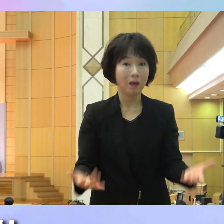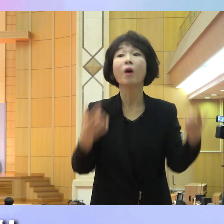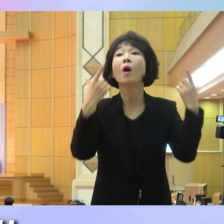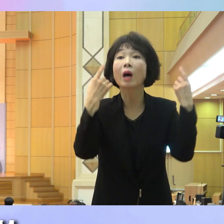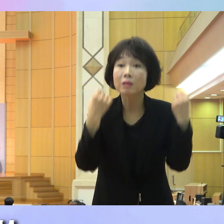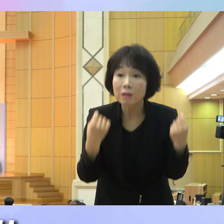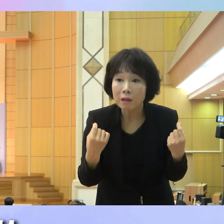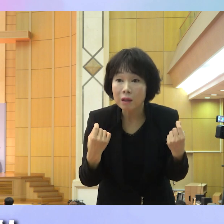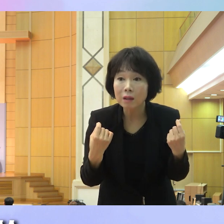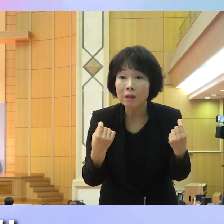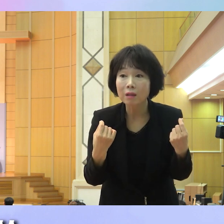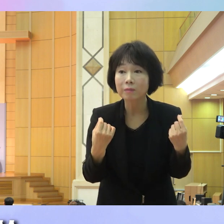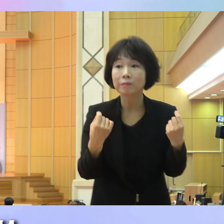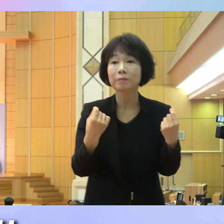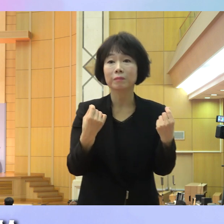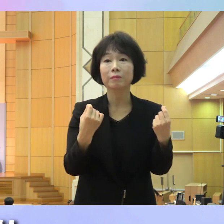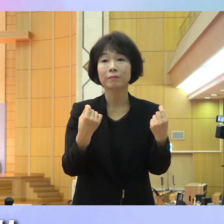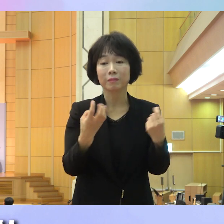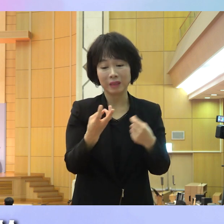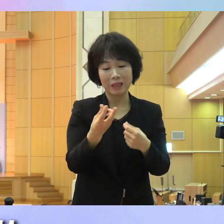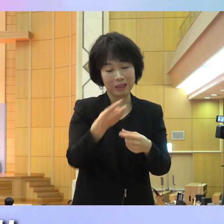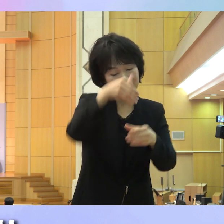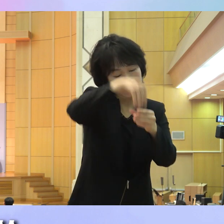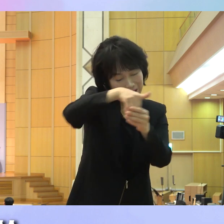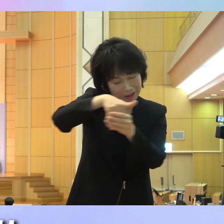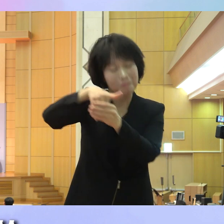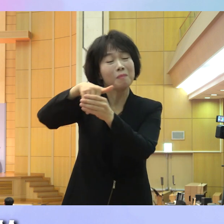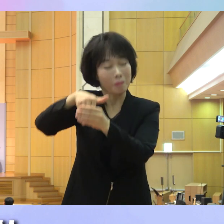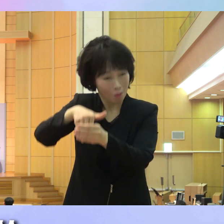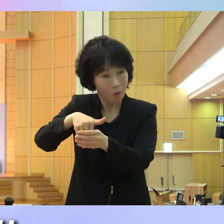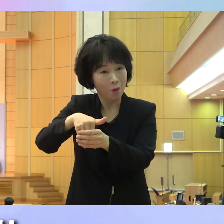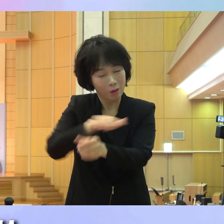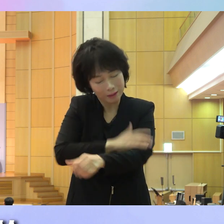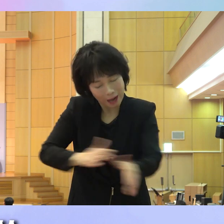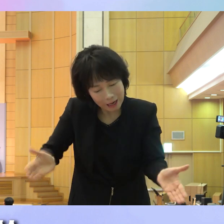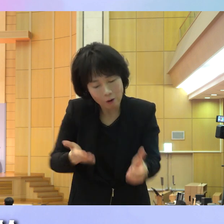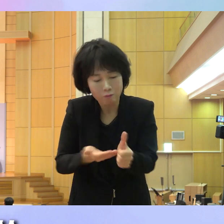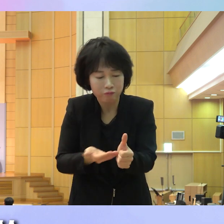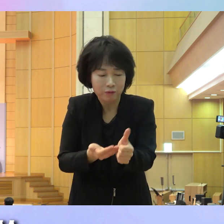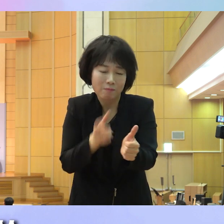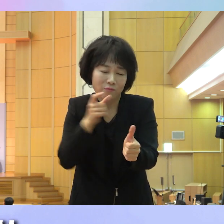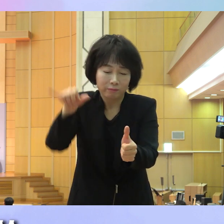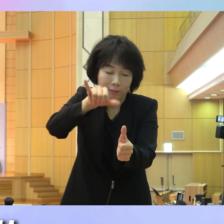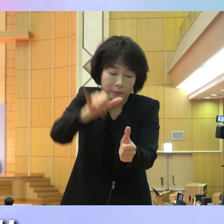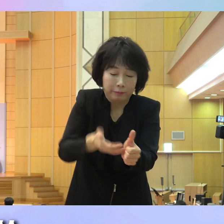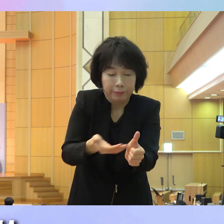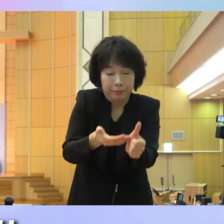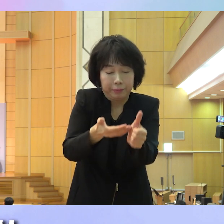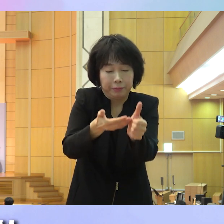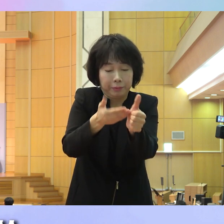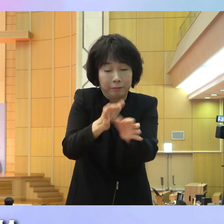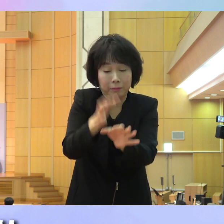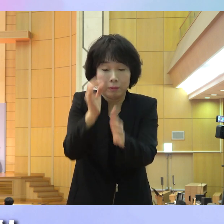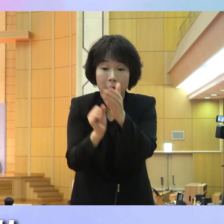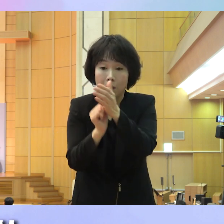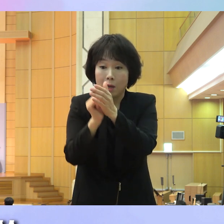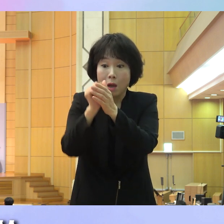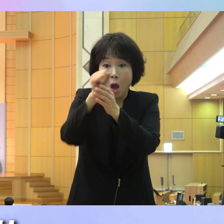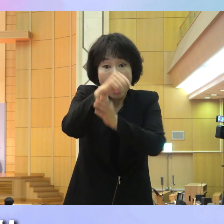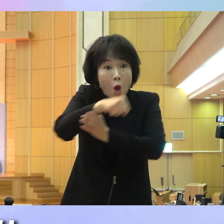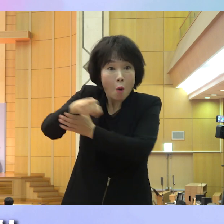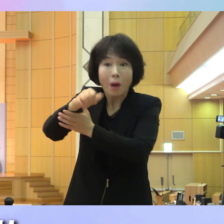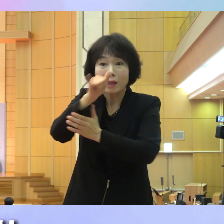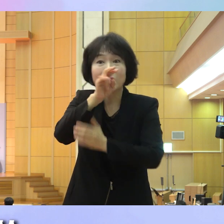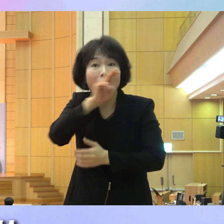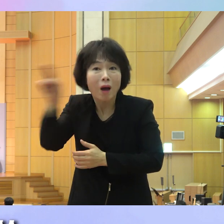잘 자라고 또 열매 맺은 곡식이보다도 한 열흘 더 살았다 손치더라도 더 살아온 것이